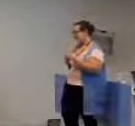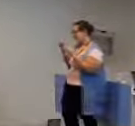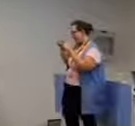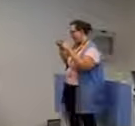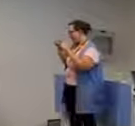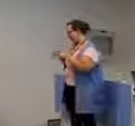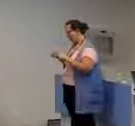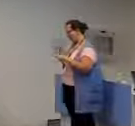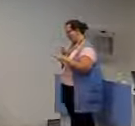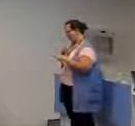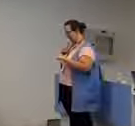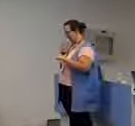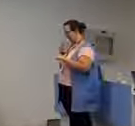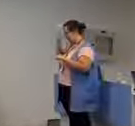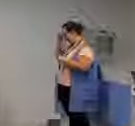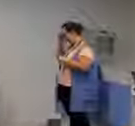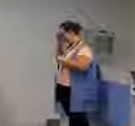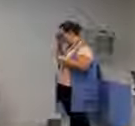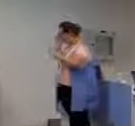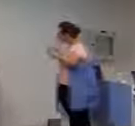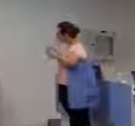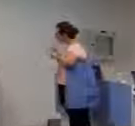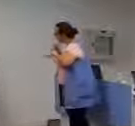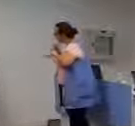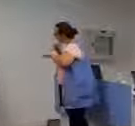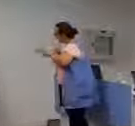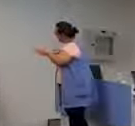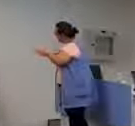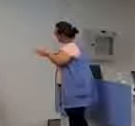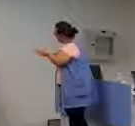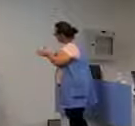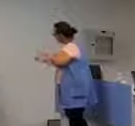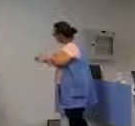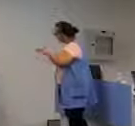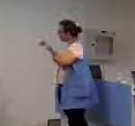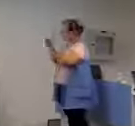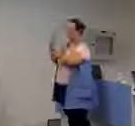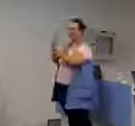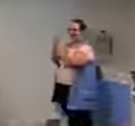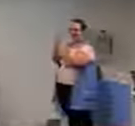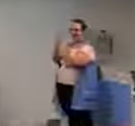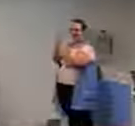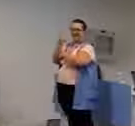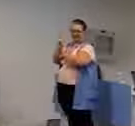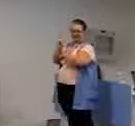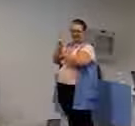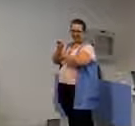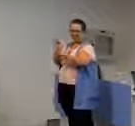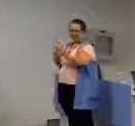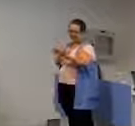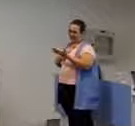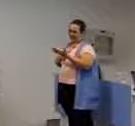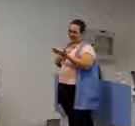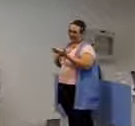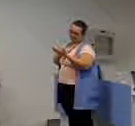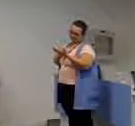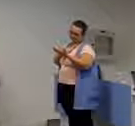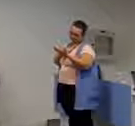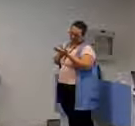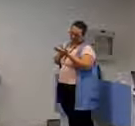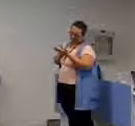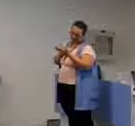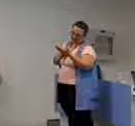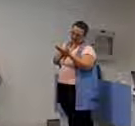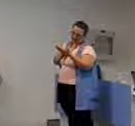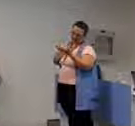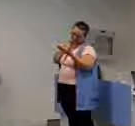software, cabe a mim como projetista tirar essa informação lá dentro do CAD 3D genérico, abrir o manual do cara e começar a procurar